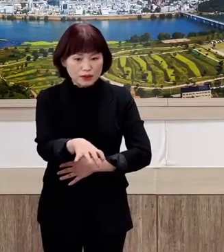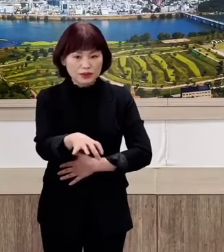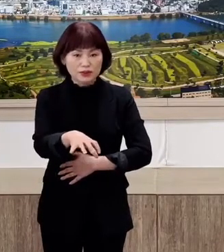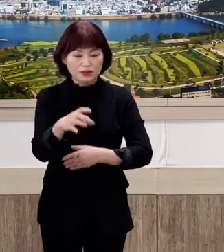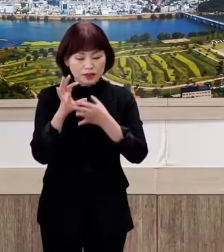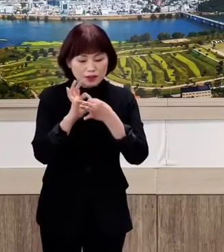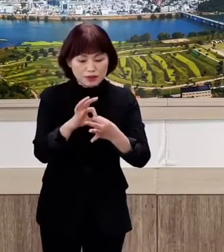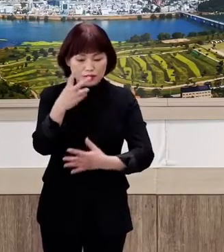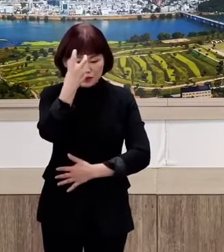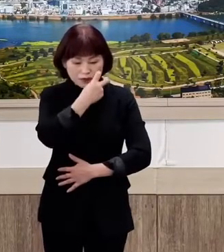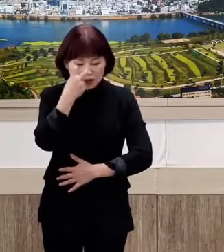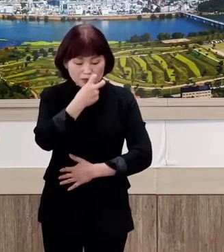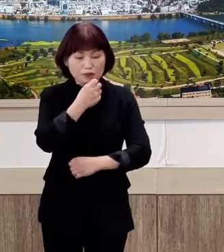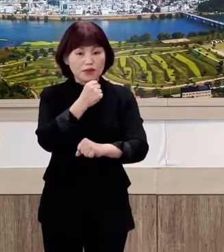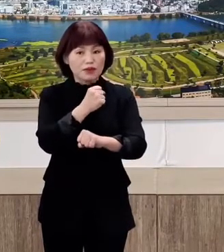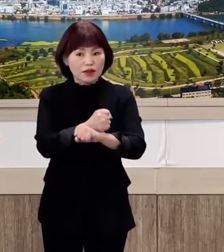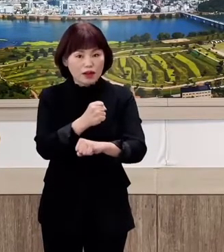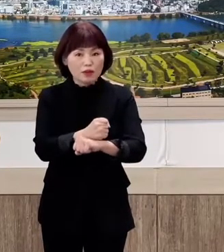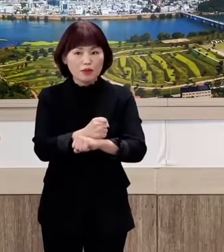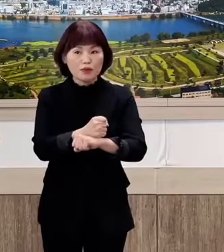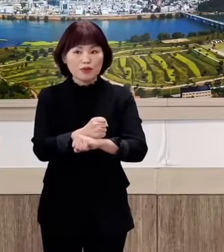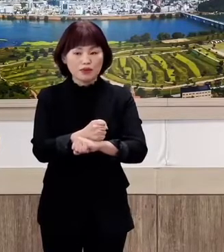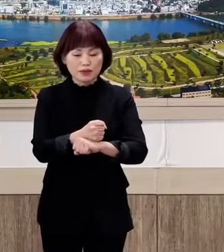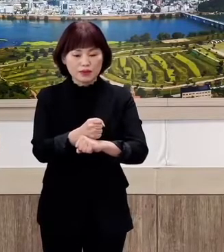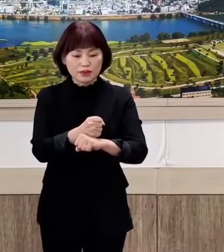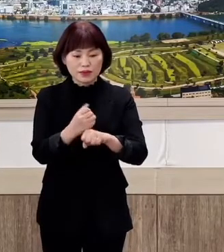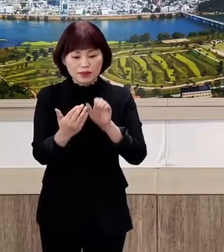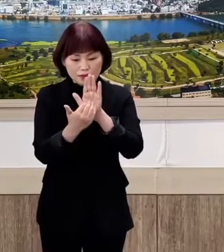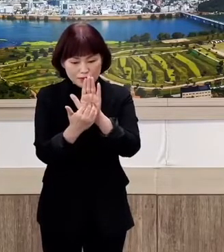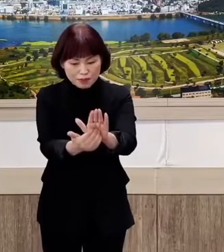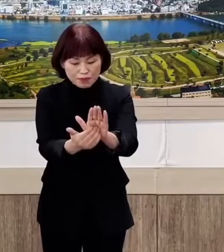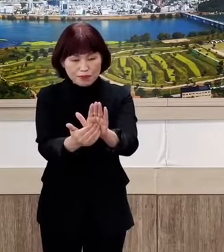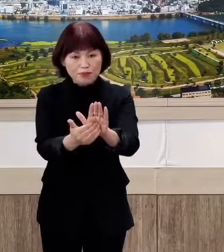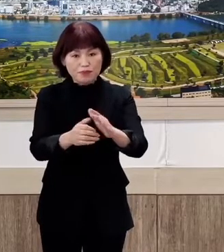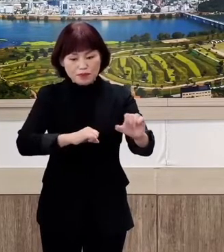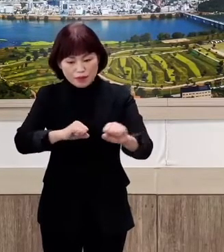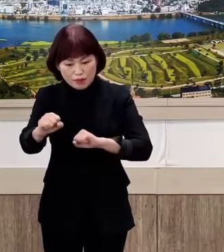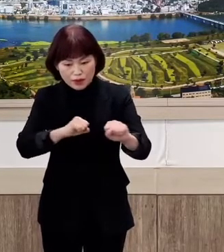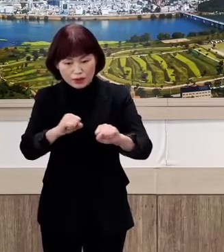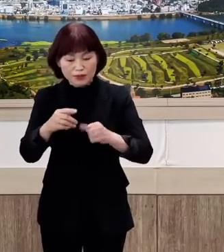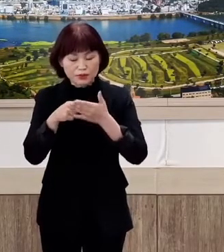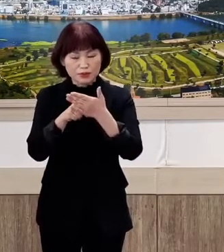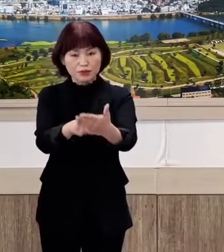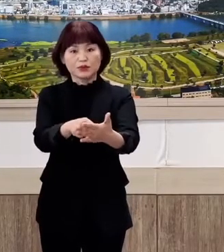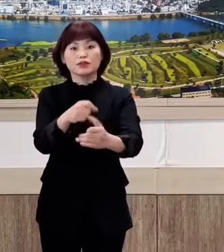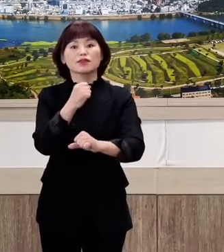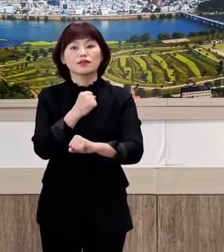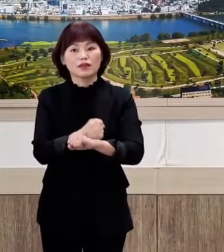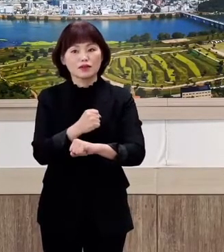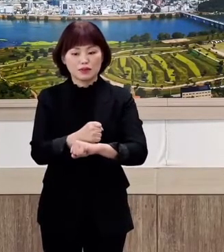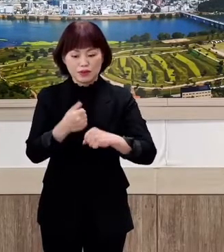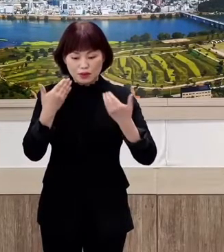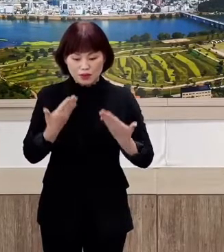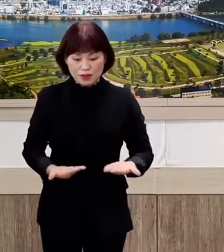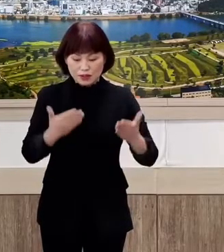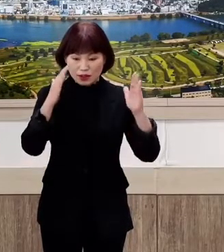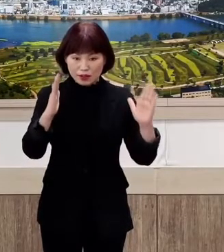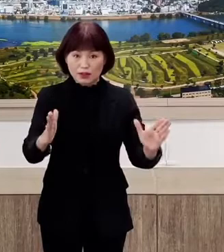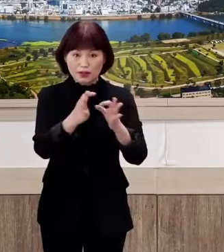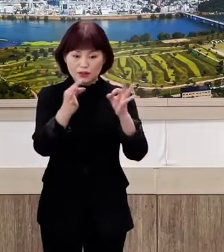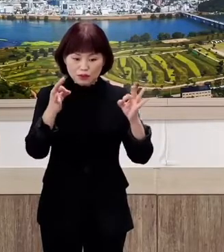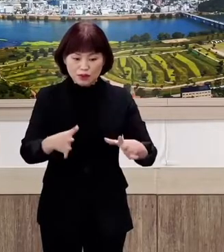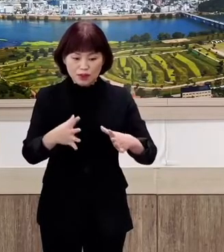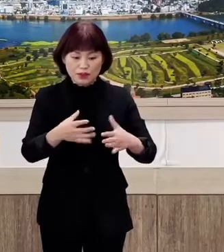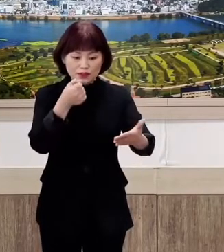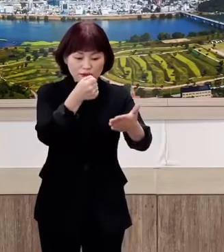등을 통하여 더 철저한 예방관리를 추진하며 연휴 기간 지정된